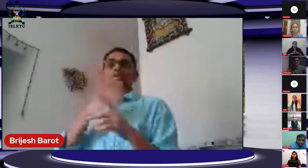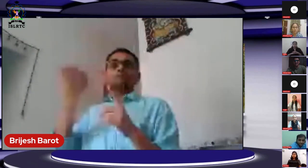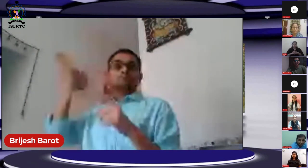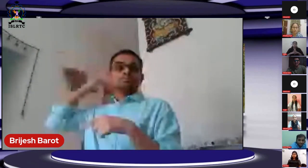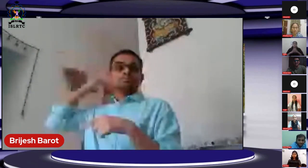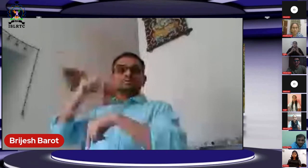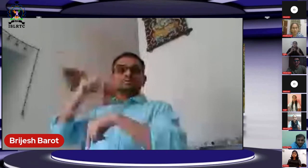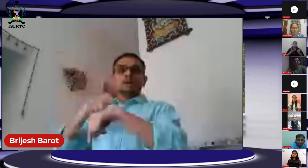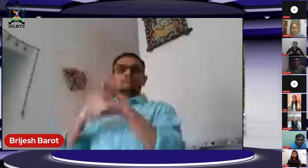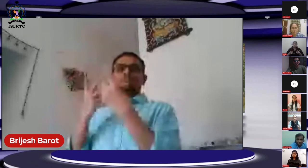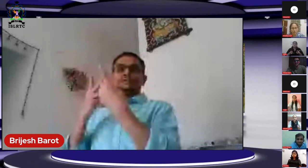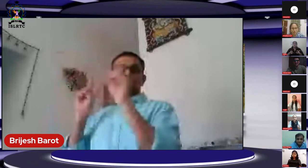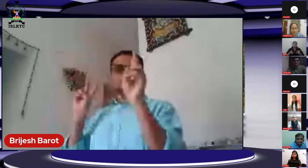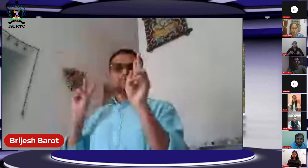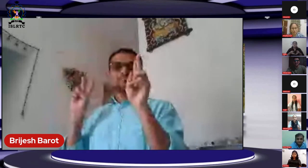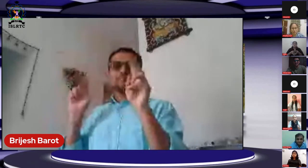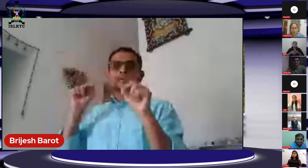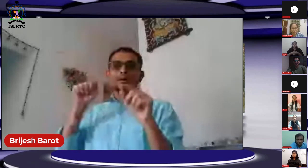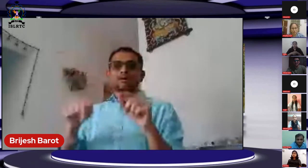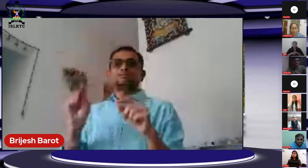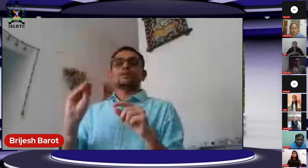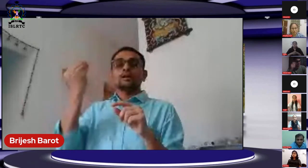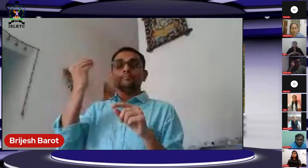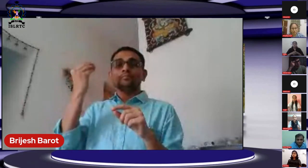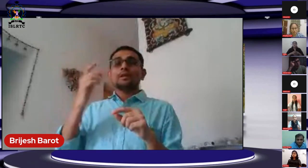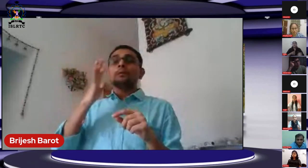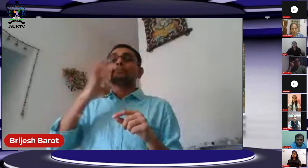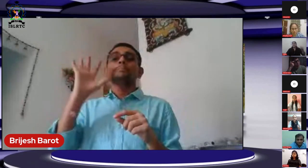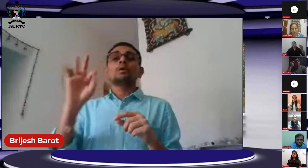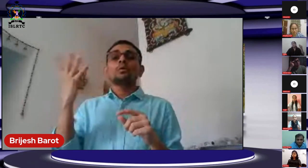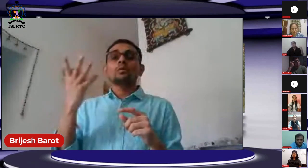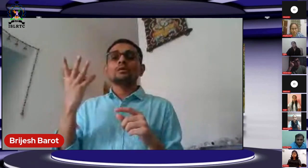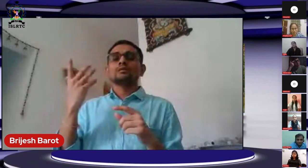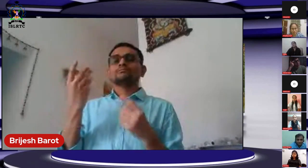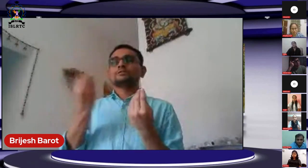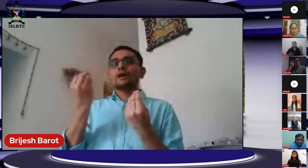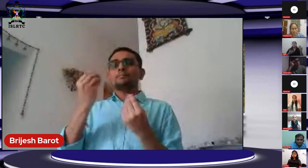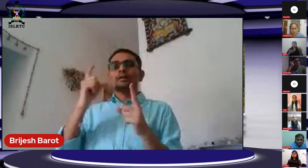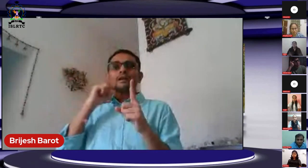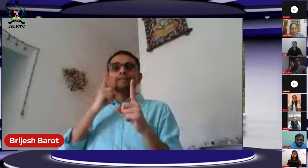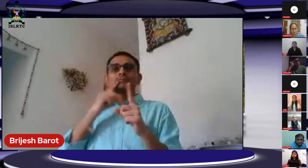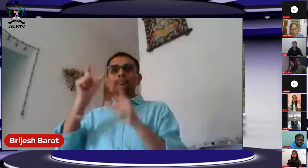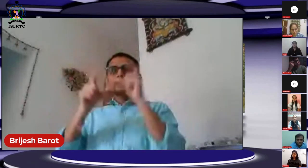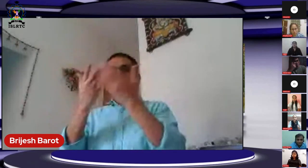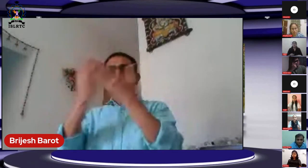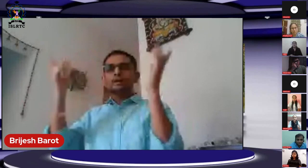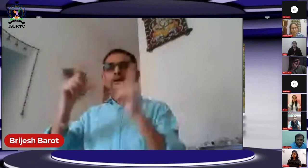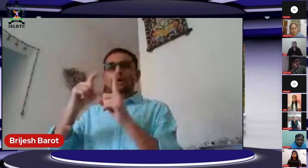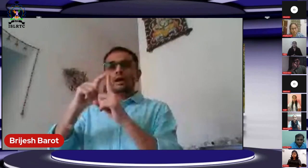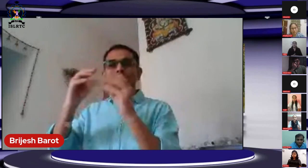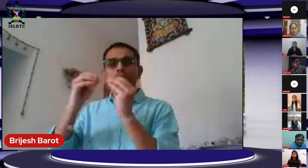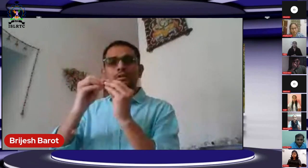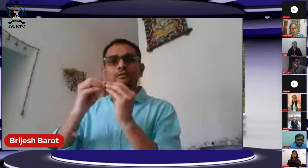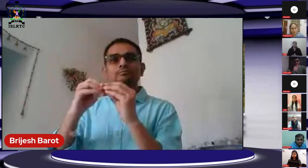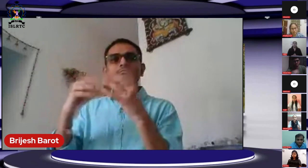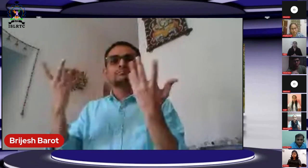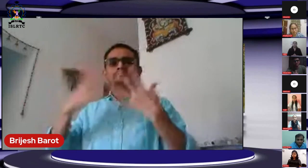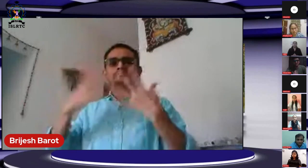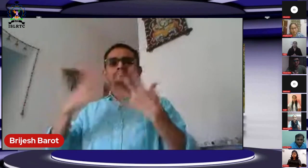तो उस चीज को हम देख के हमारे लिए वो बेनिफिट है। पहले का टाइम थोड़ा अलग था, अभी का टाइम थोड़ा ठीक है हमारे लिए क्योंकि